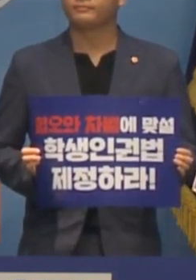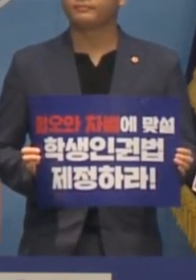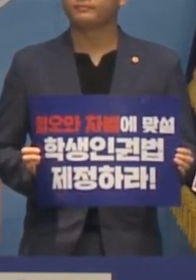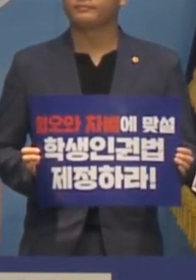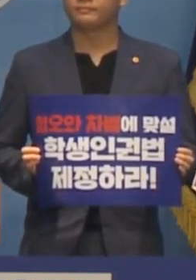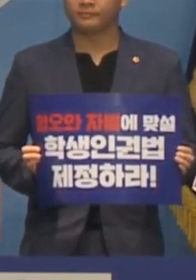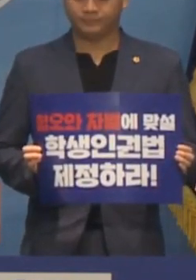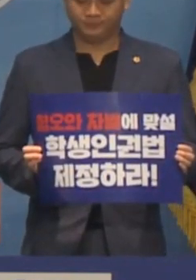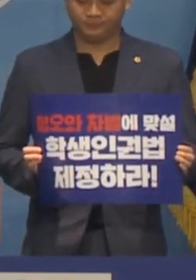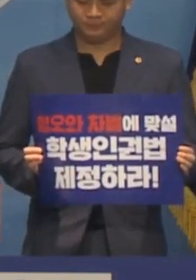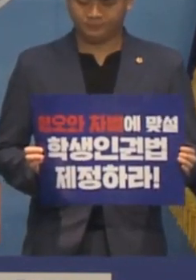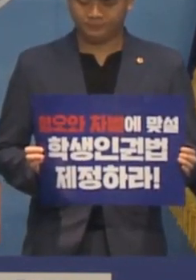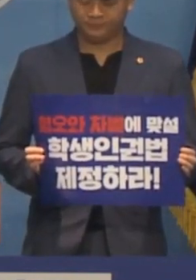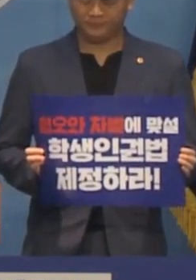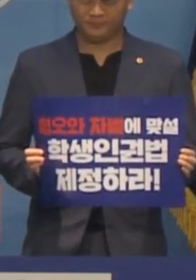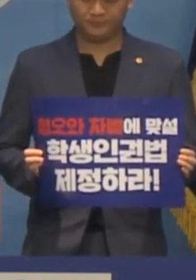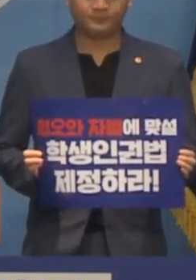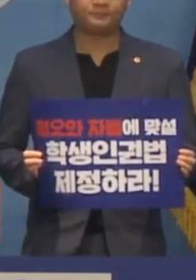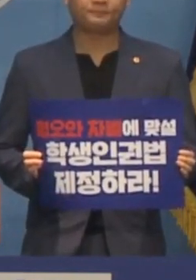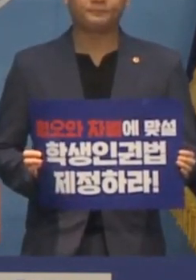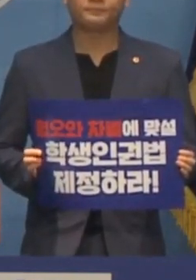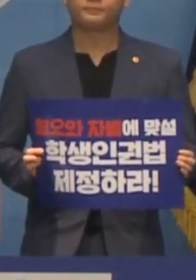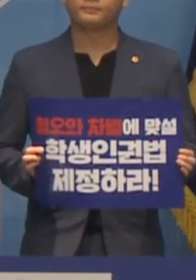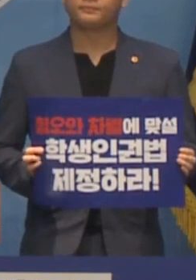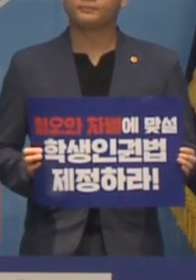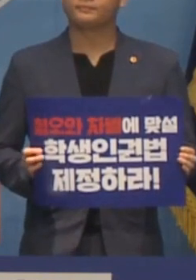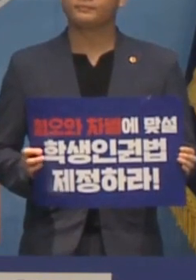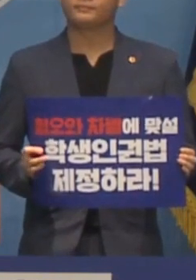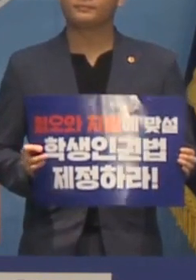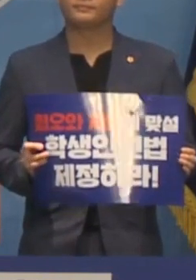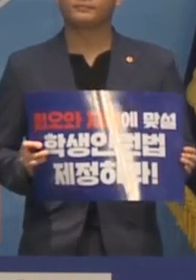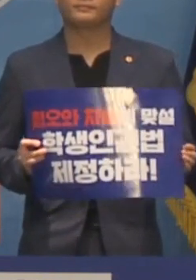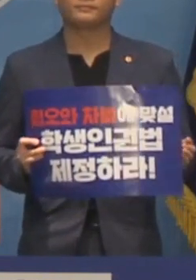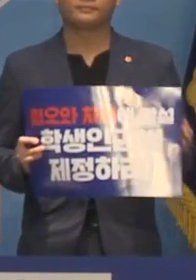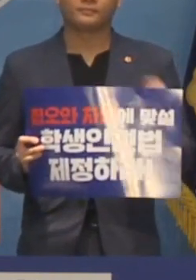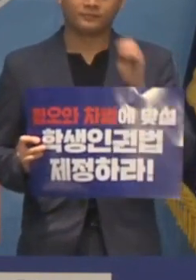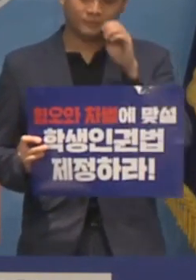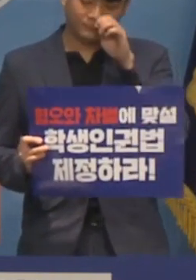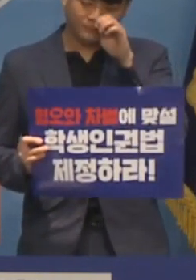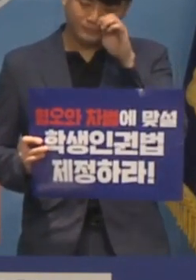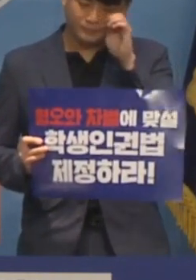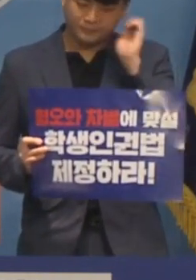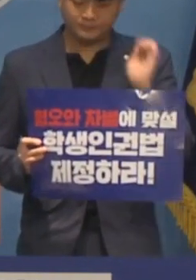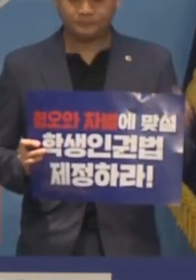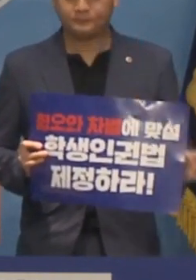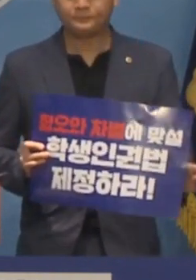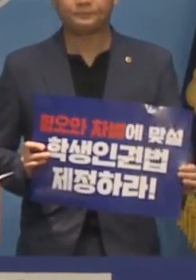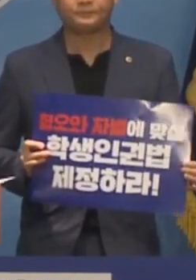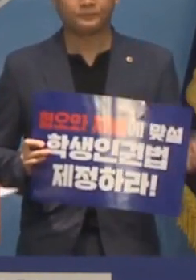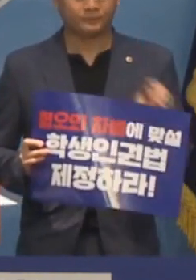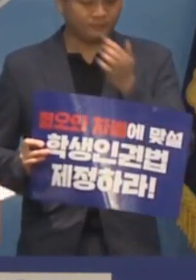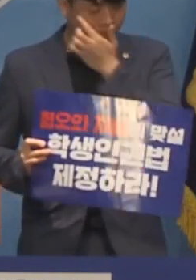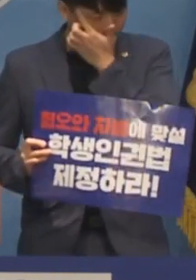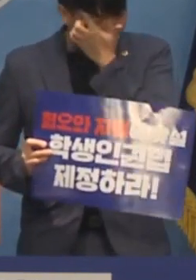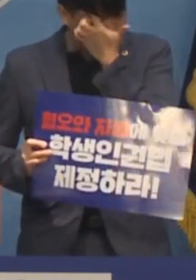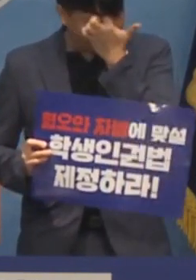없어요? 다 했어요? 네네. 그래도 소아 통역이 아직 안 오셔가지고 조금만 더 기다리도록